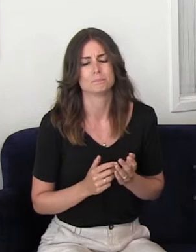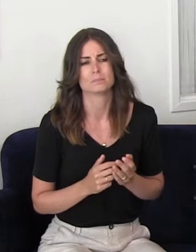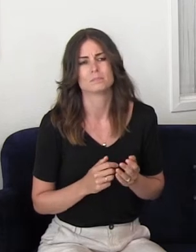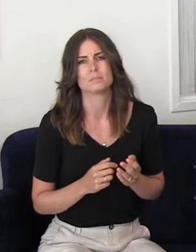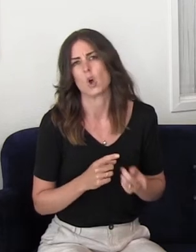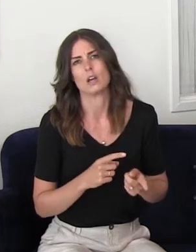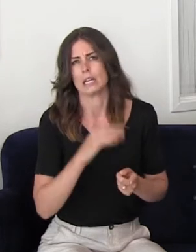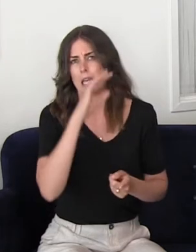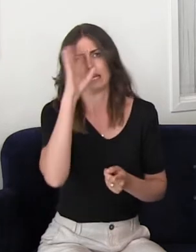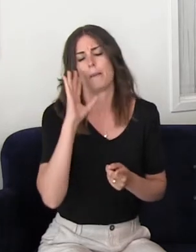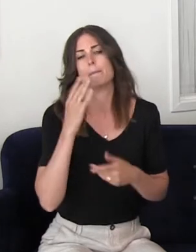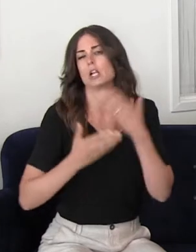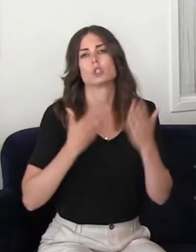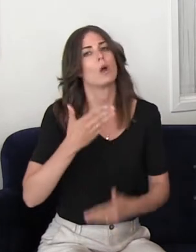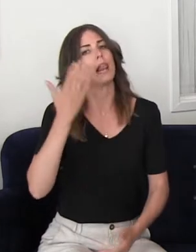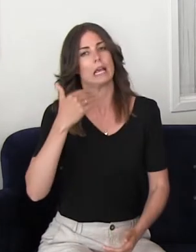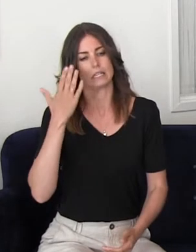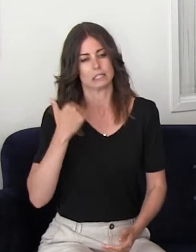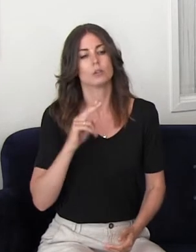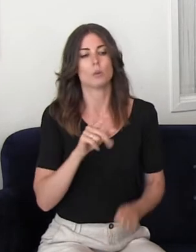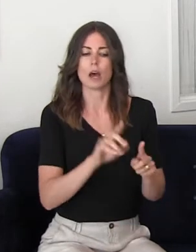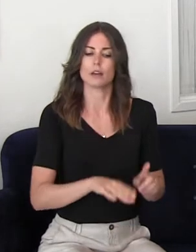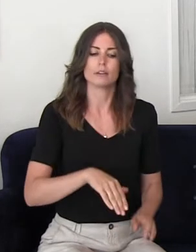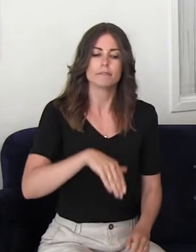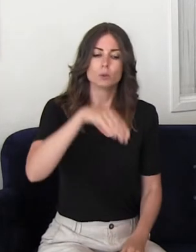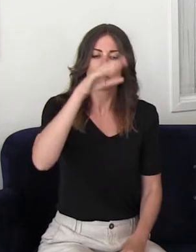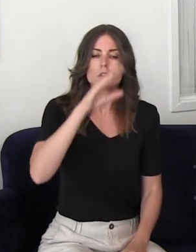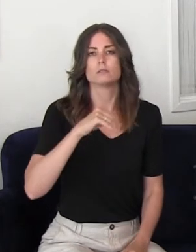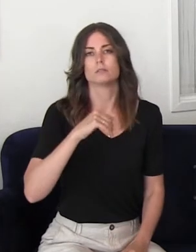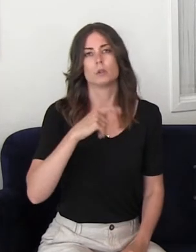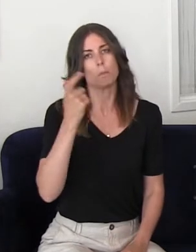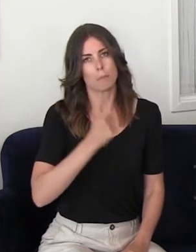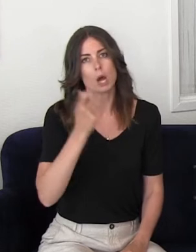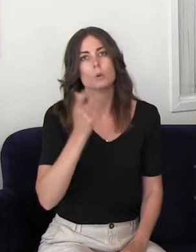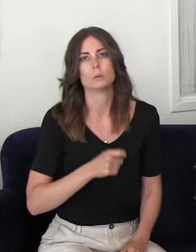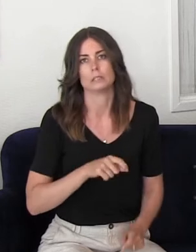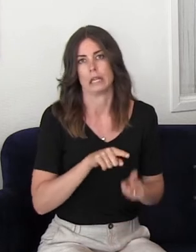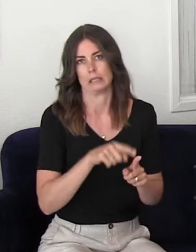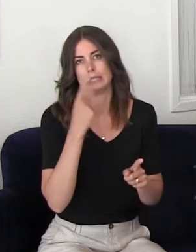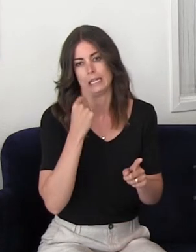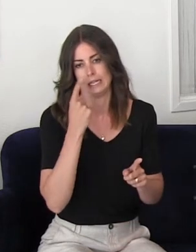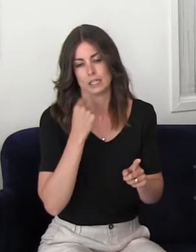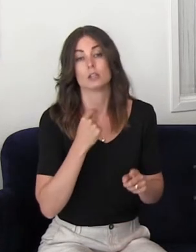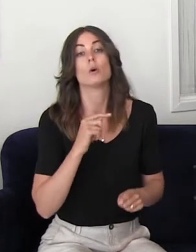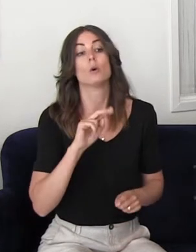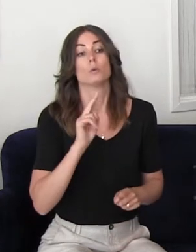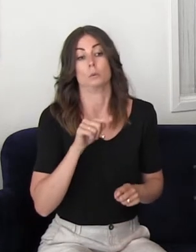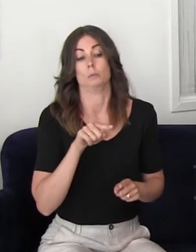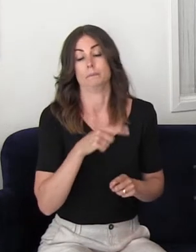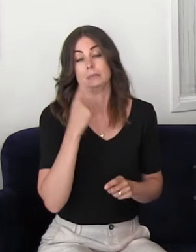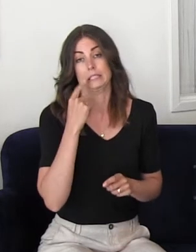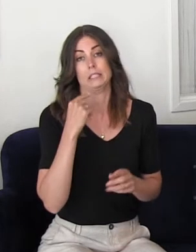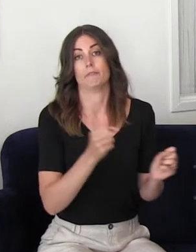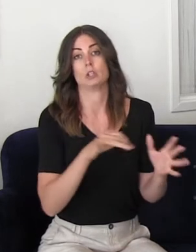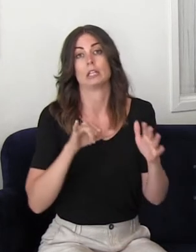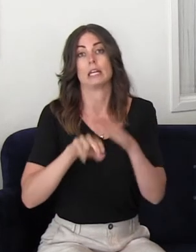det är ju en gammal låt, så det är länge sedan, och han har blivit vuxen och pensionär. Så det sista här så har han flyttat in på ett